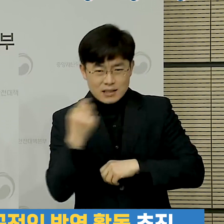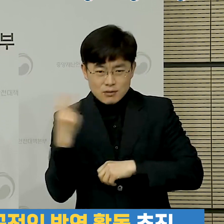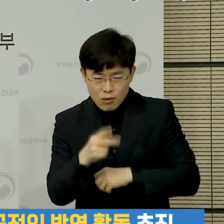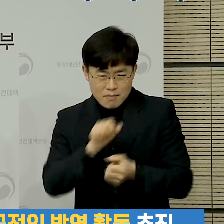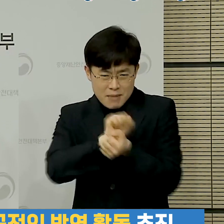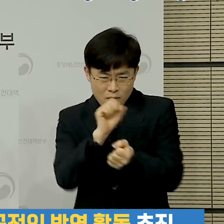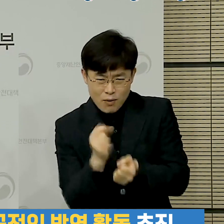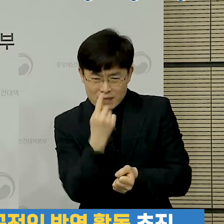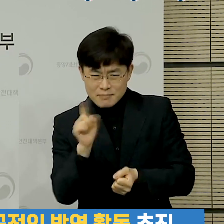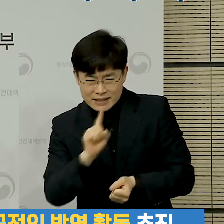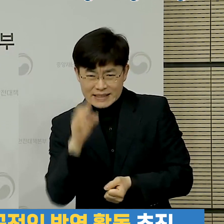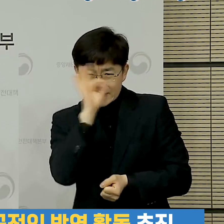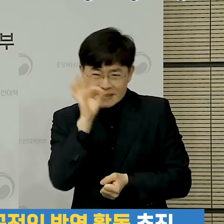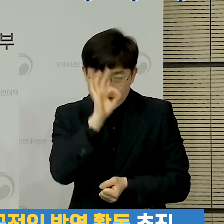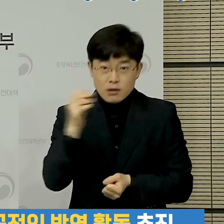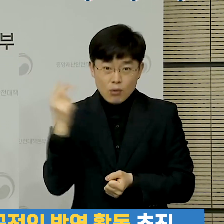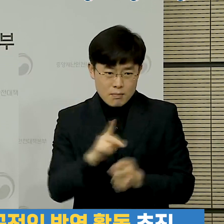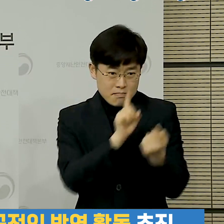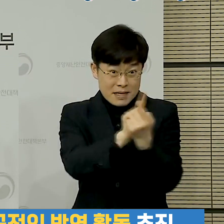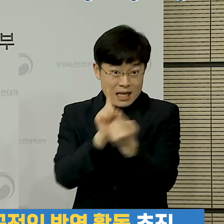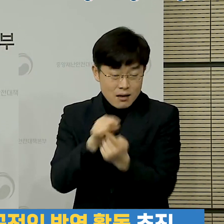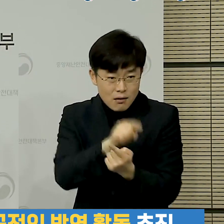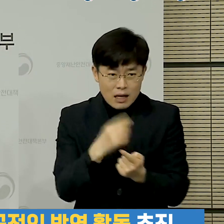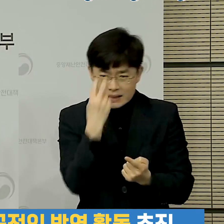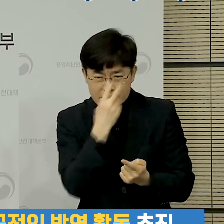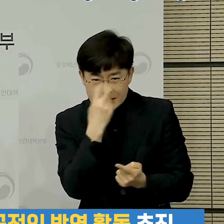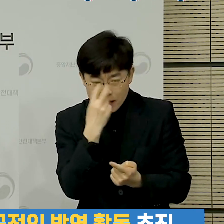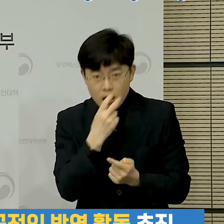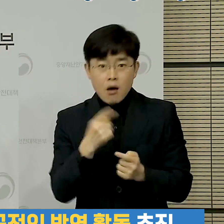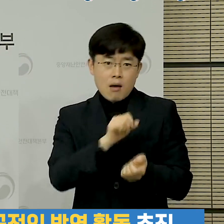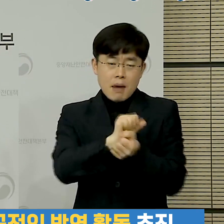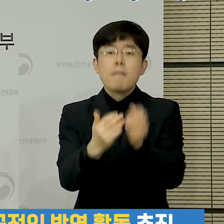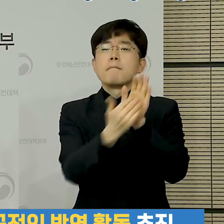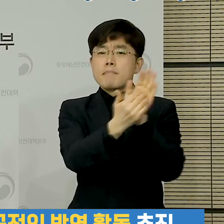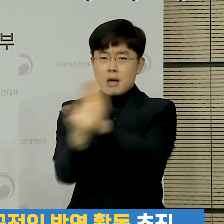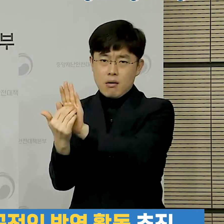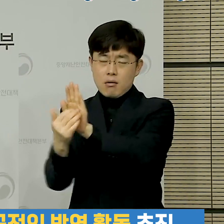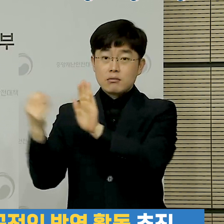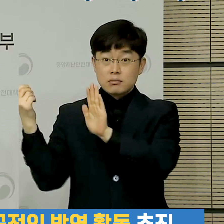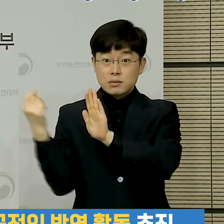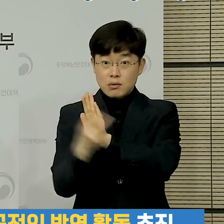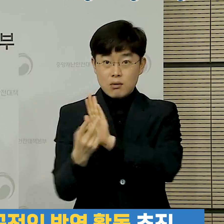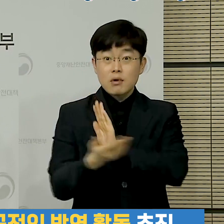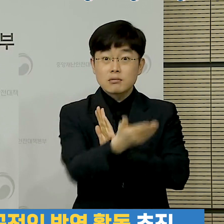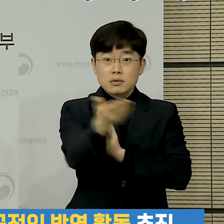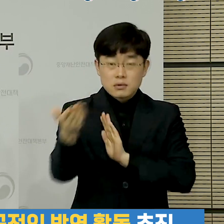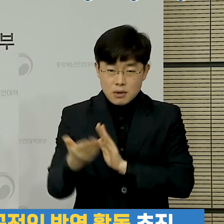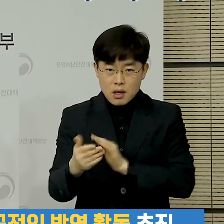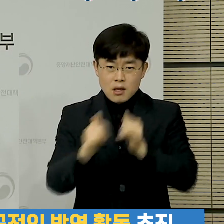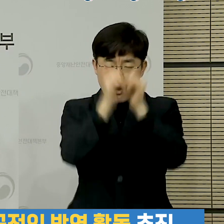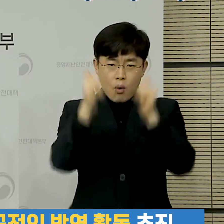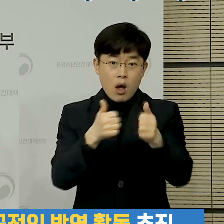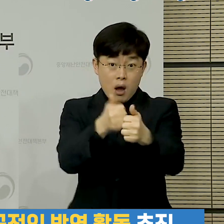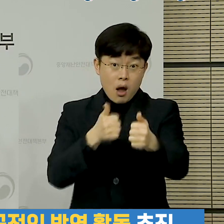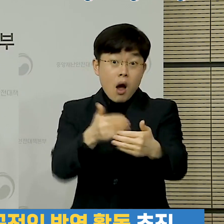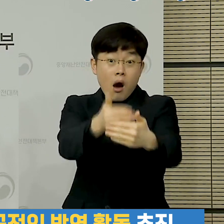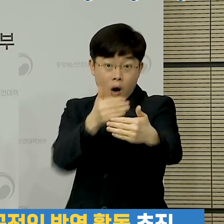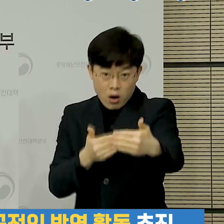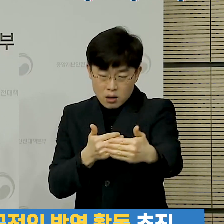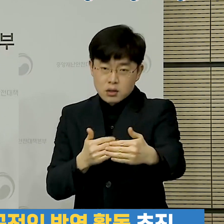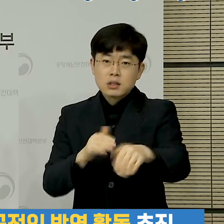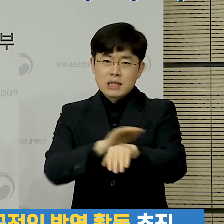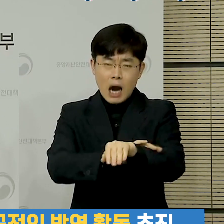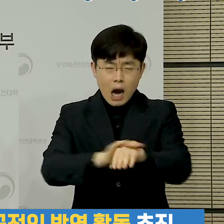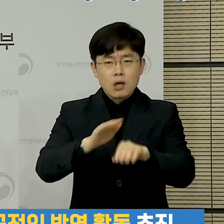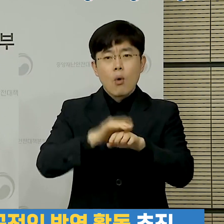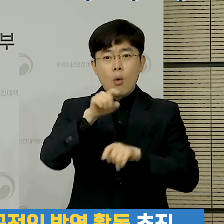통해 확진자와 접촉자를 찾아 격리하여 감염 전파를 막고 국민들께서는 사회적 거리두기에 적극적으로